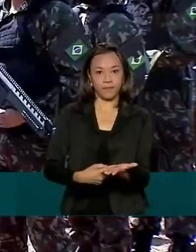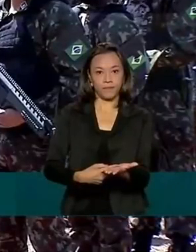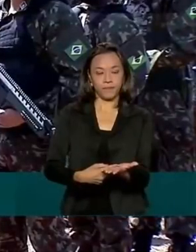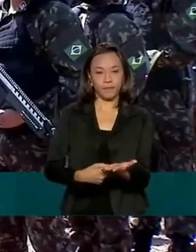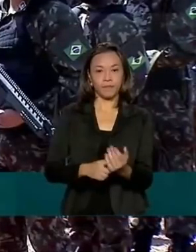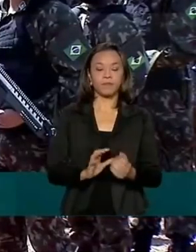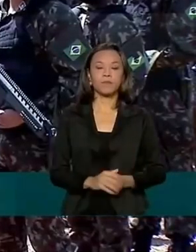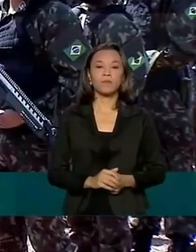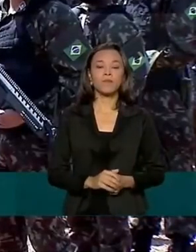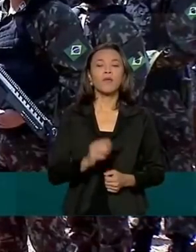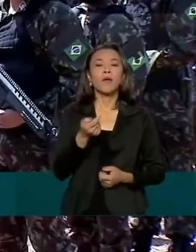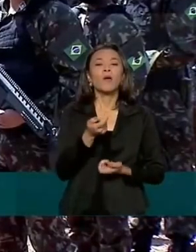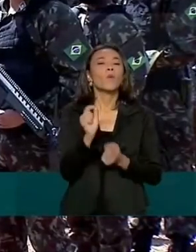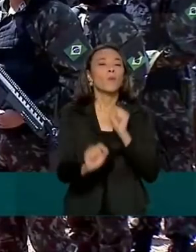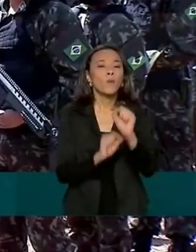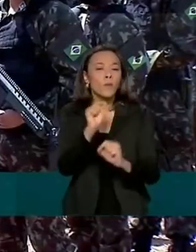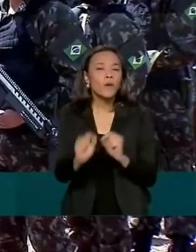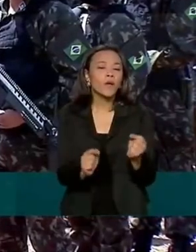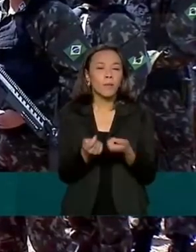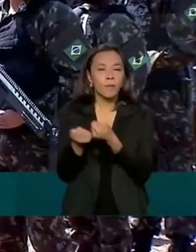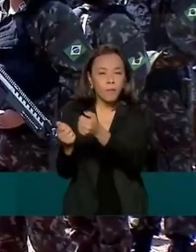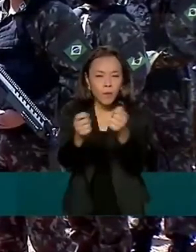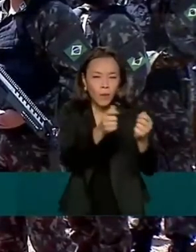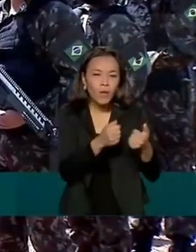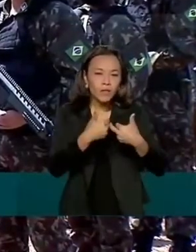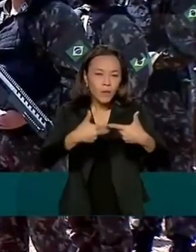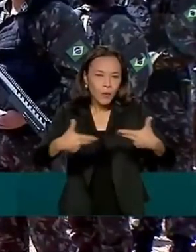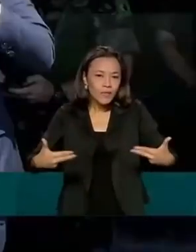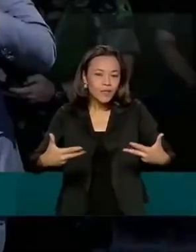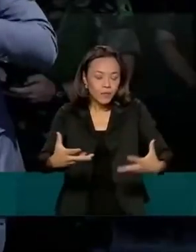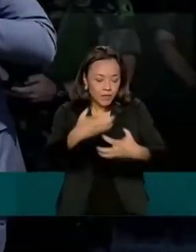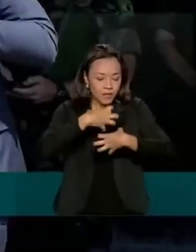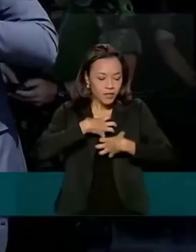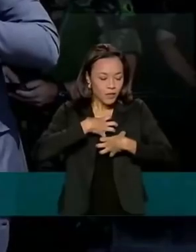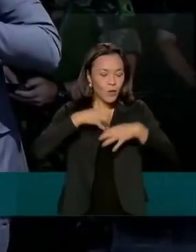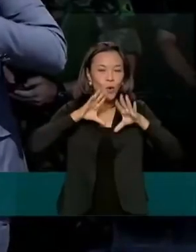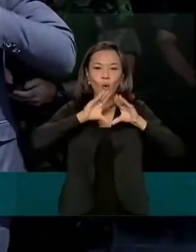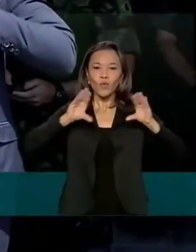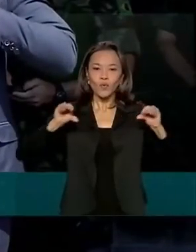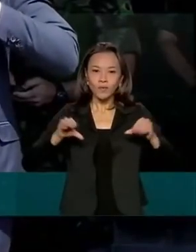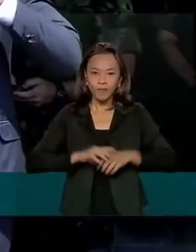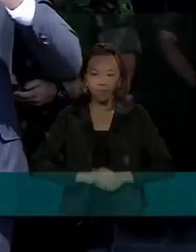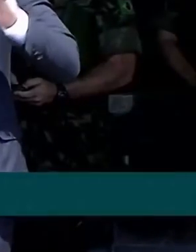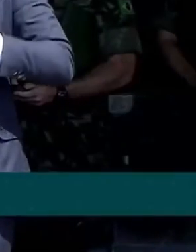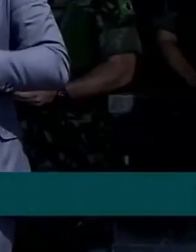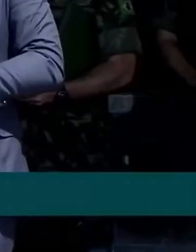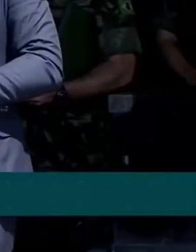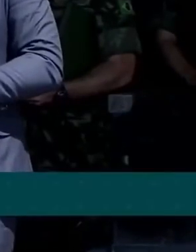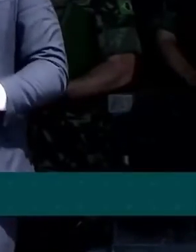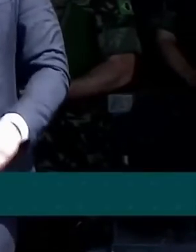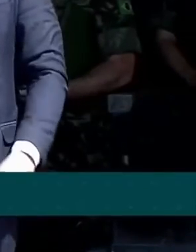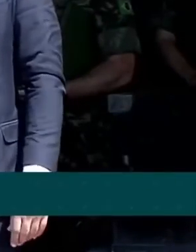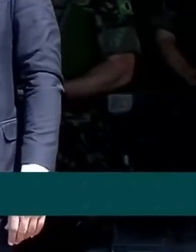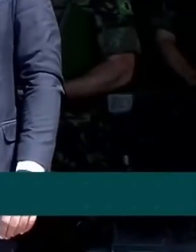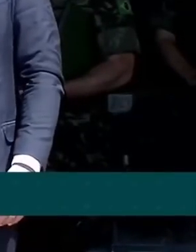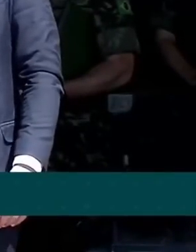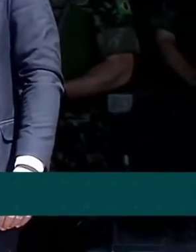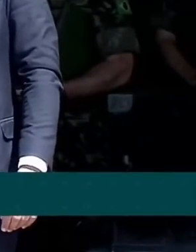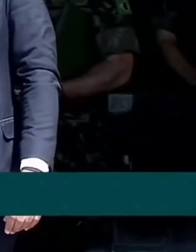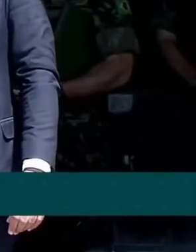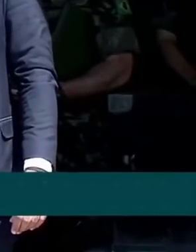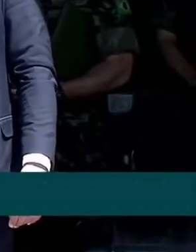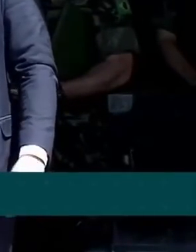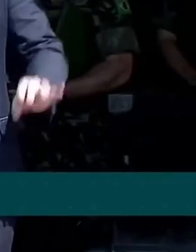Uma das poucas coisas que me conforta, como presidente da República, é saber que vocês